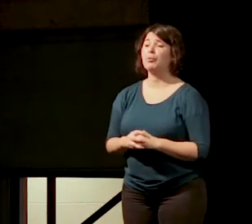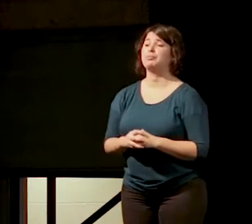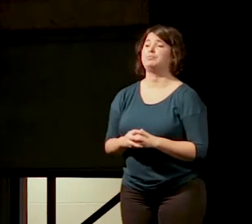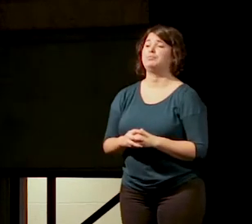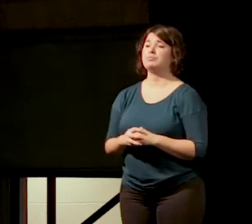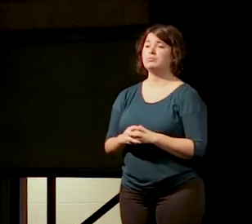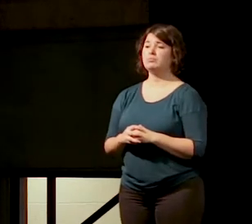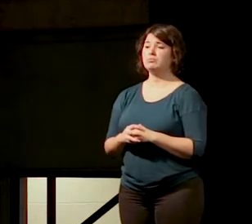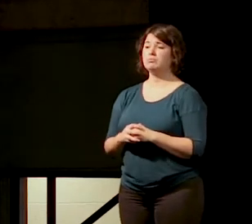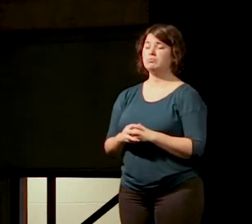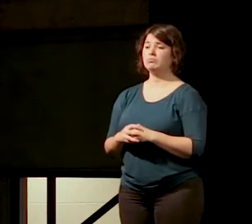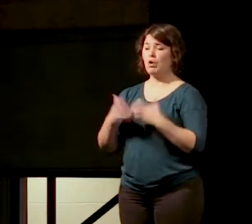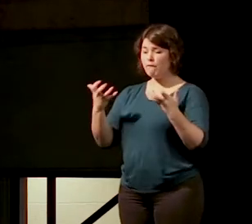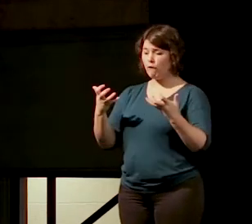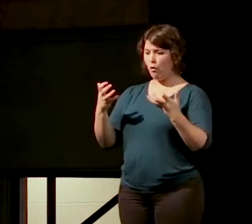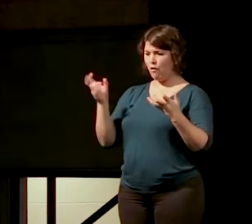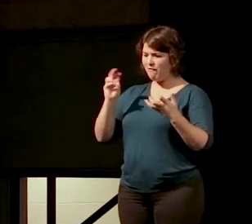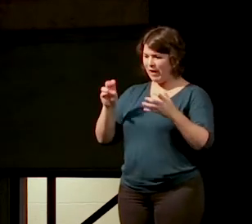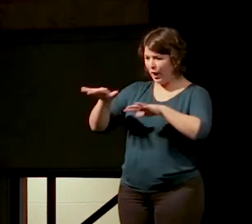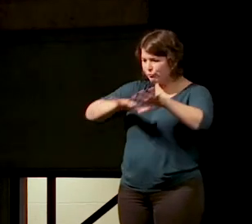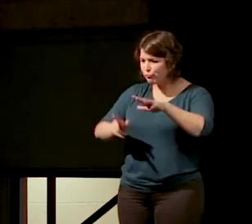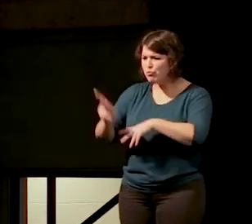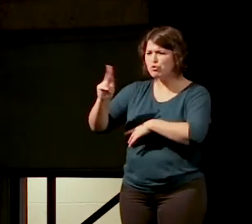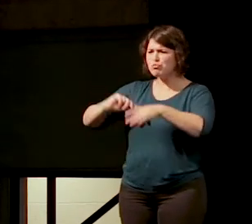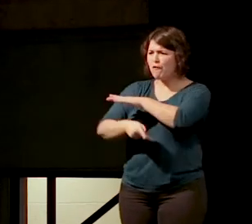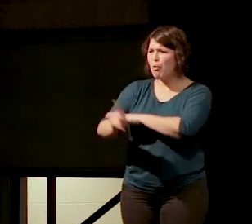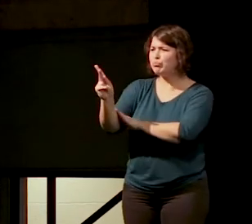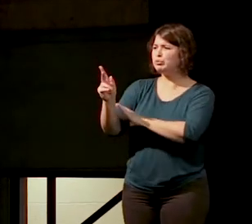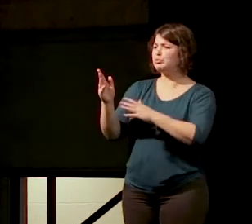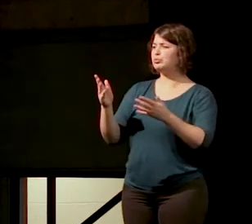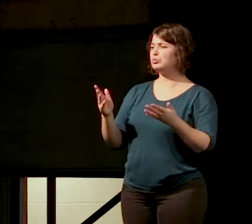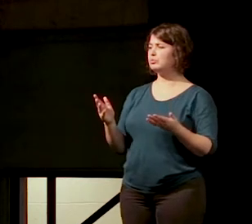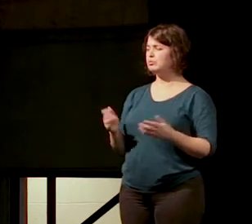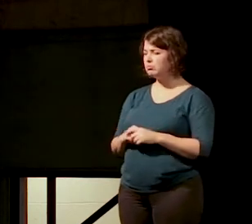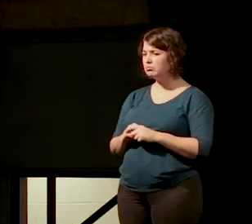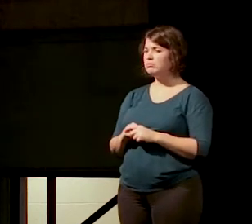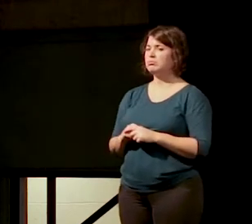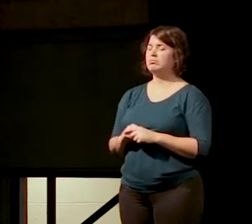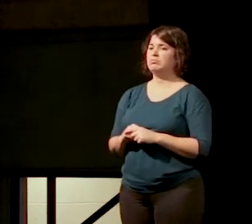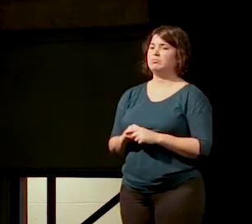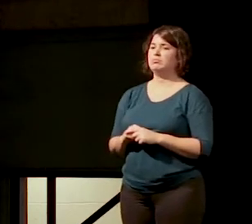volonté réaffirmée de verdir plus loin, plus fort nos politiques municipales.